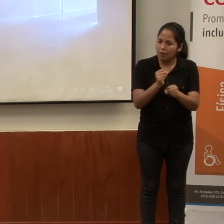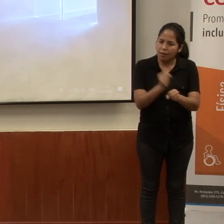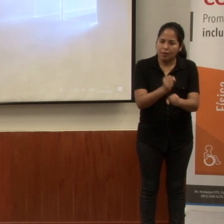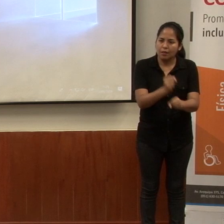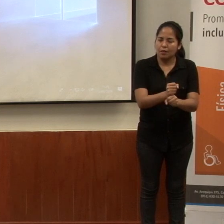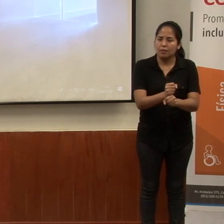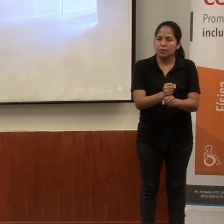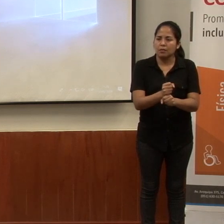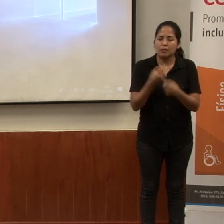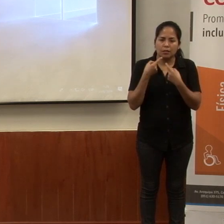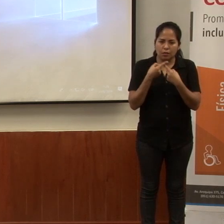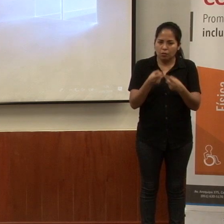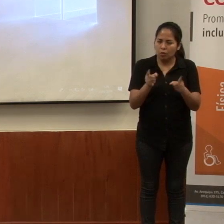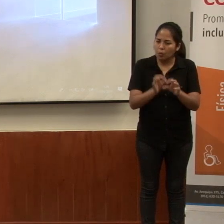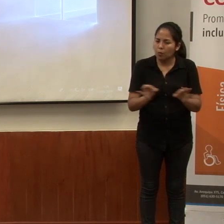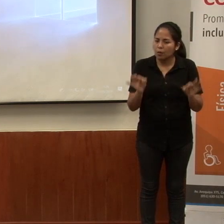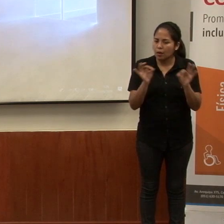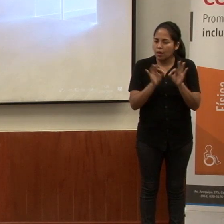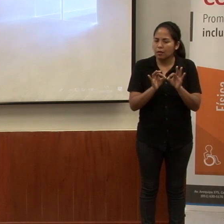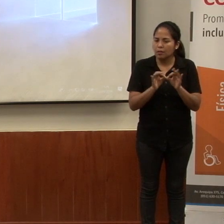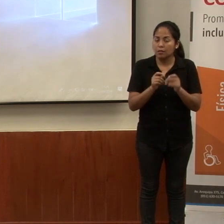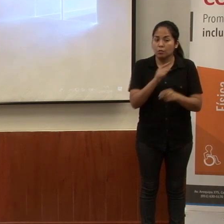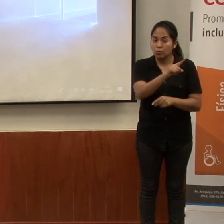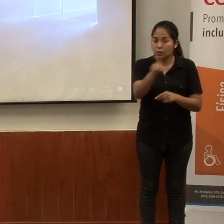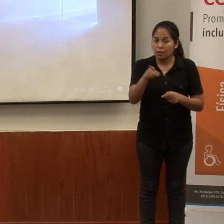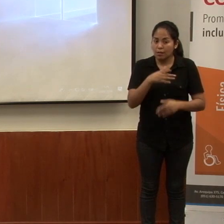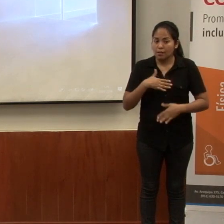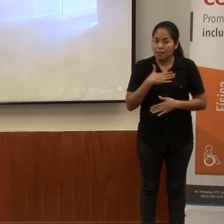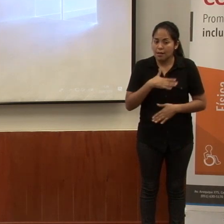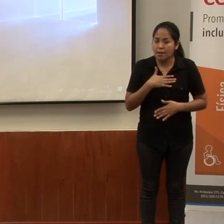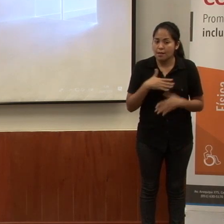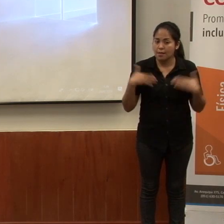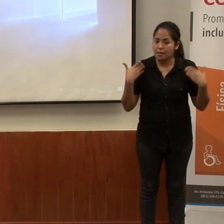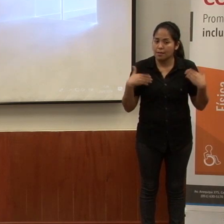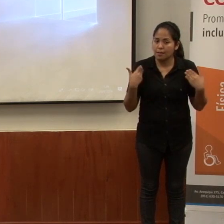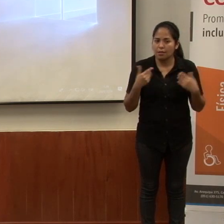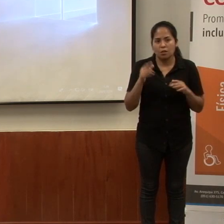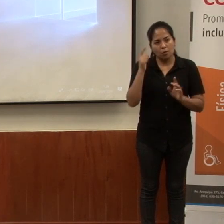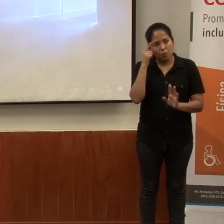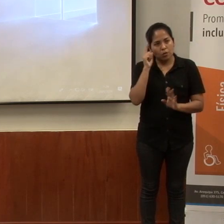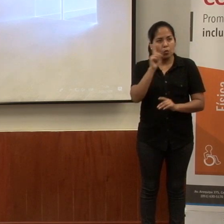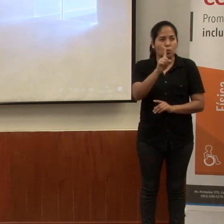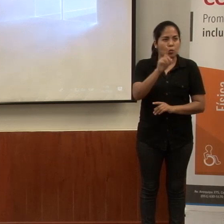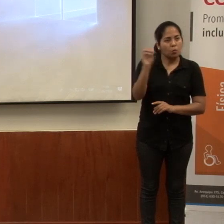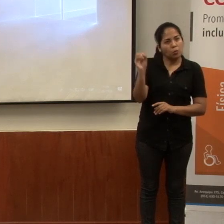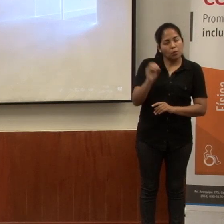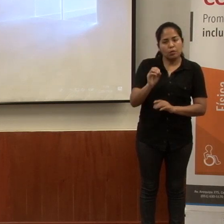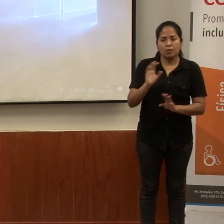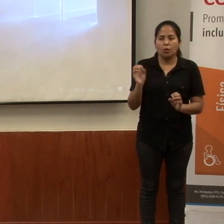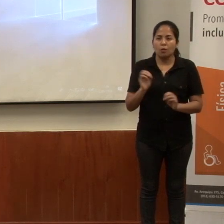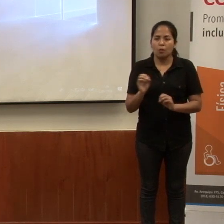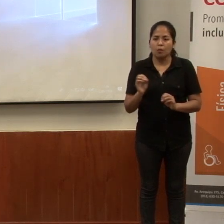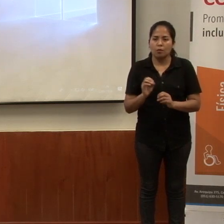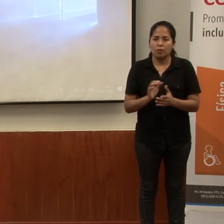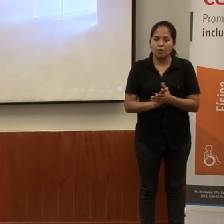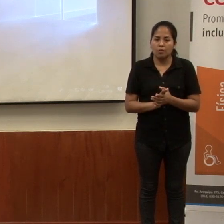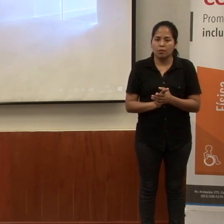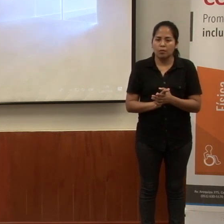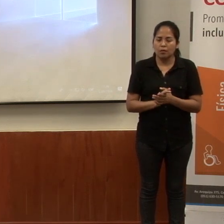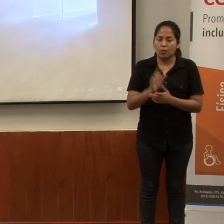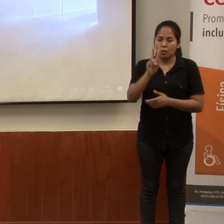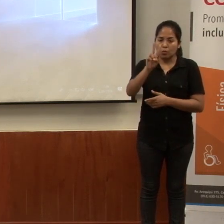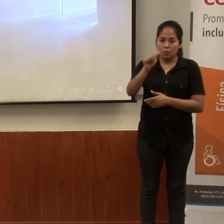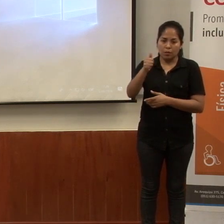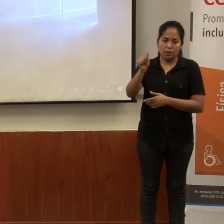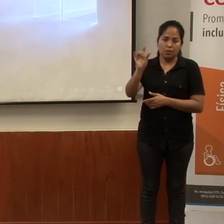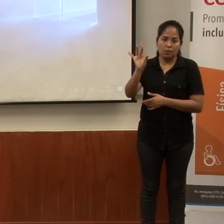quiero comunicarles algo que nos debe dar alegría, porque yo pensé, estaremos en 1%, ¿cómo estaremos? ¿Sabes qué cifra me ha salido del